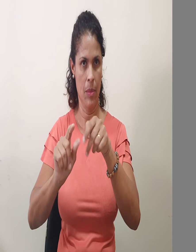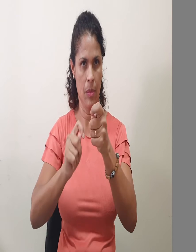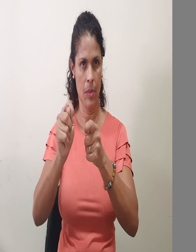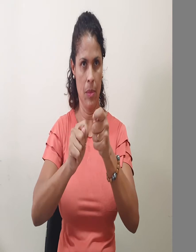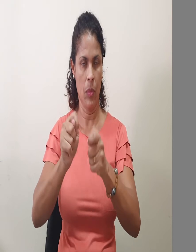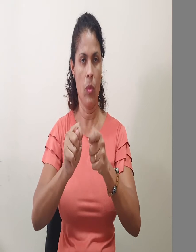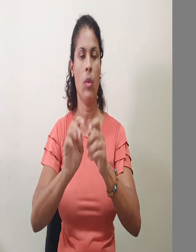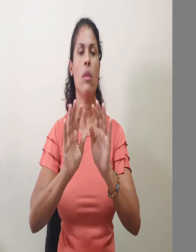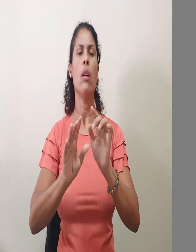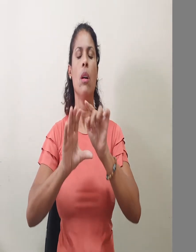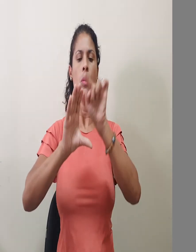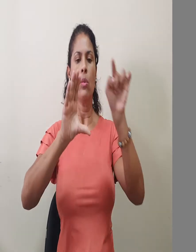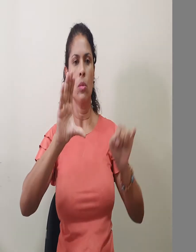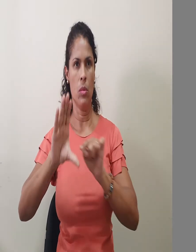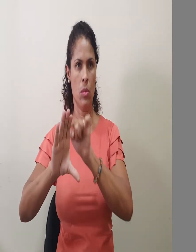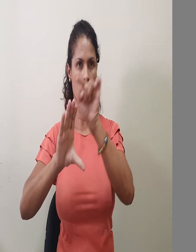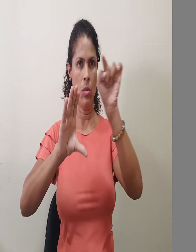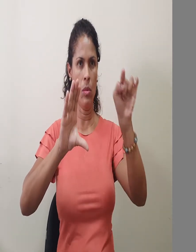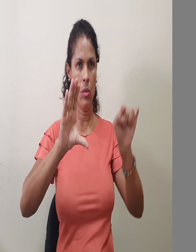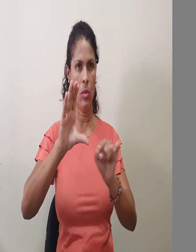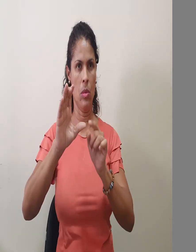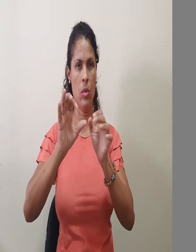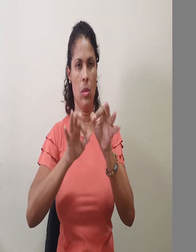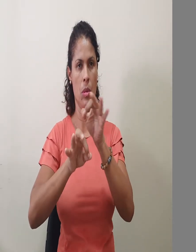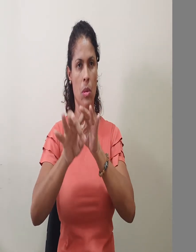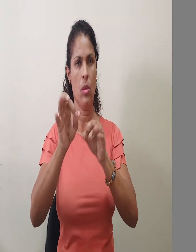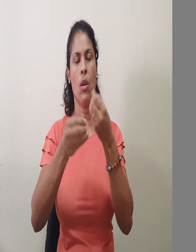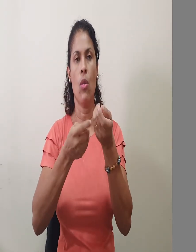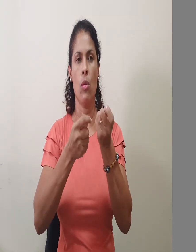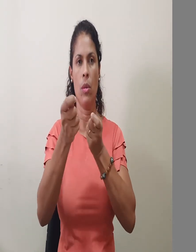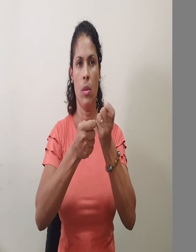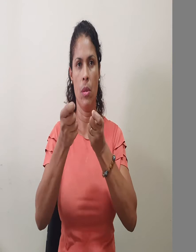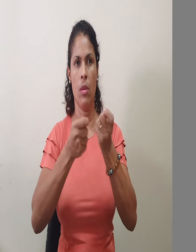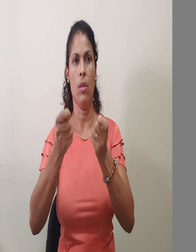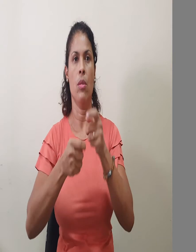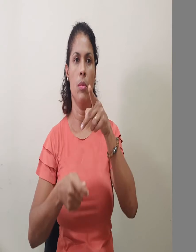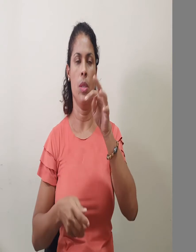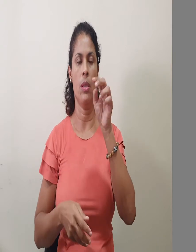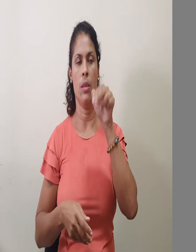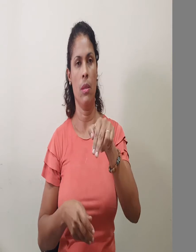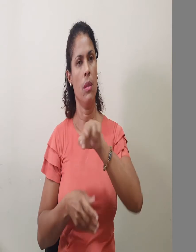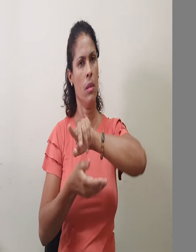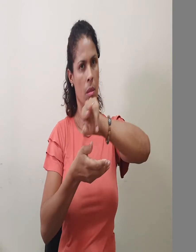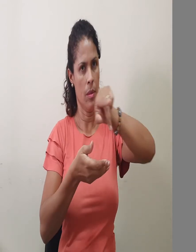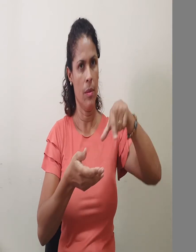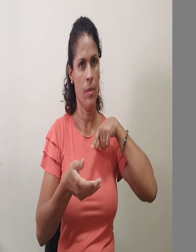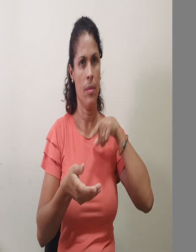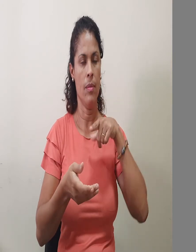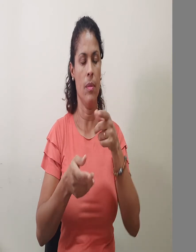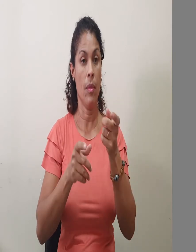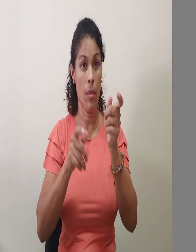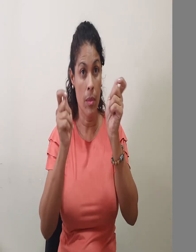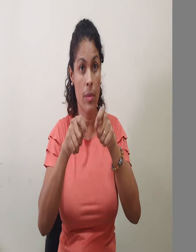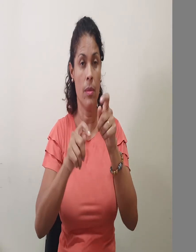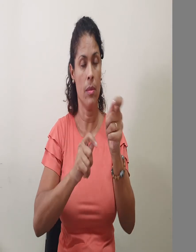reguladores negativos, que dificultam a proliferação celular, como principalmente a proteína